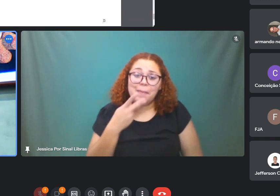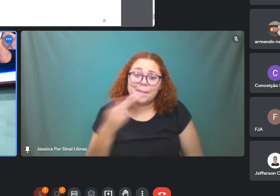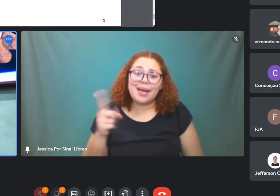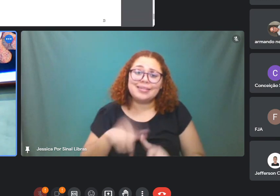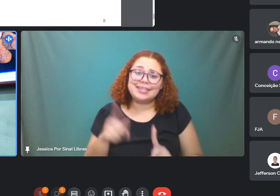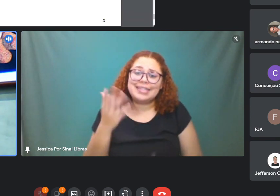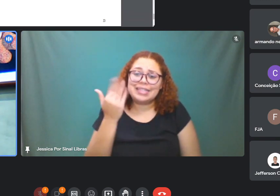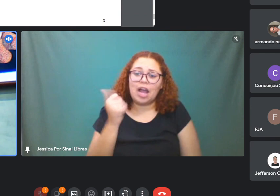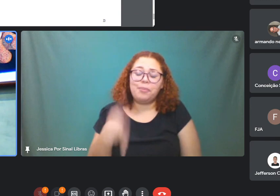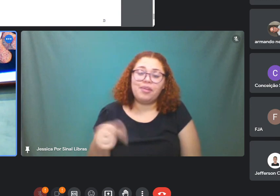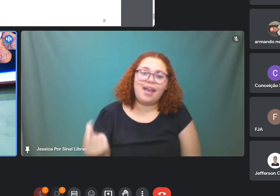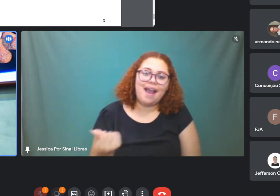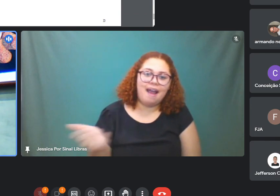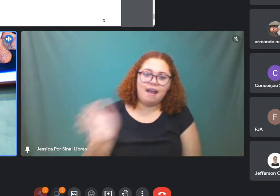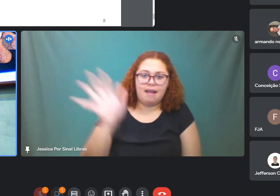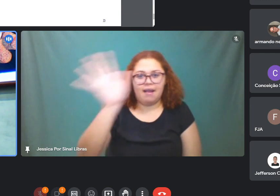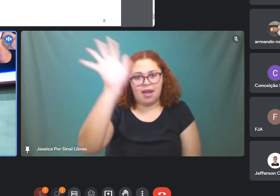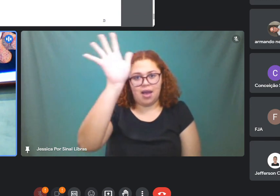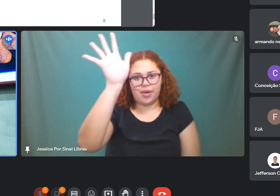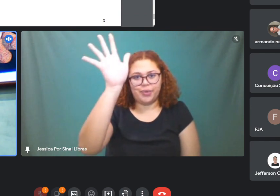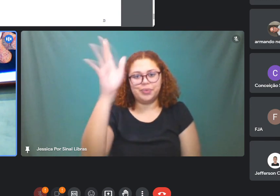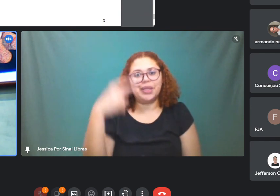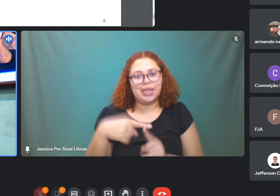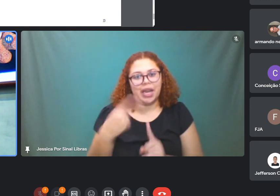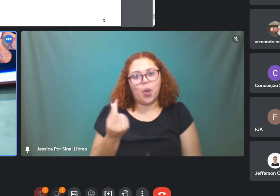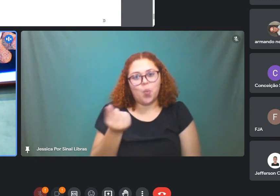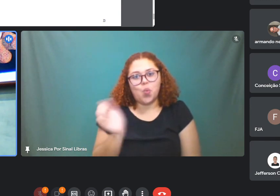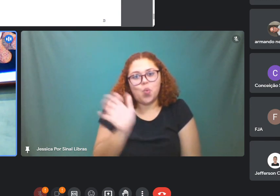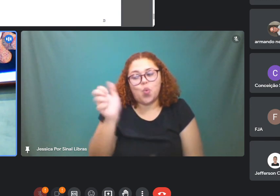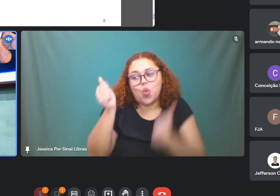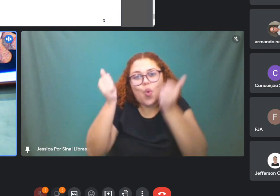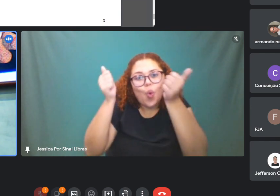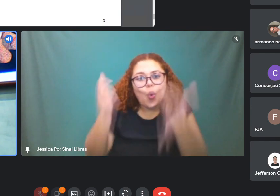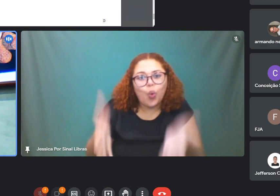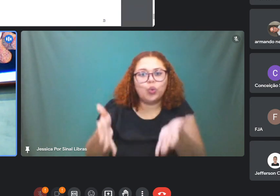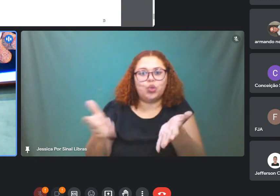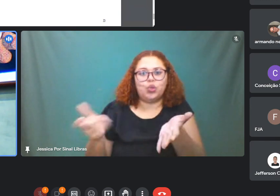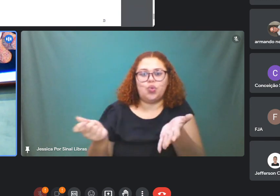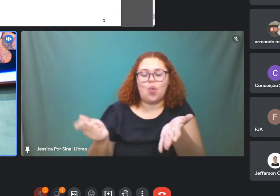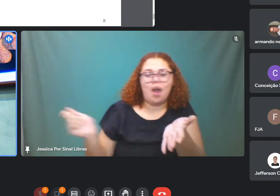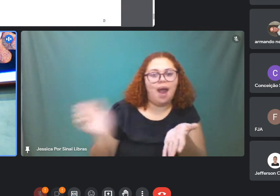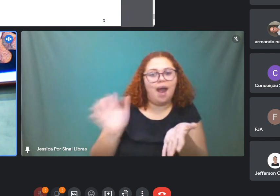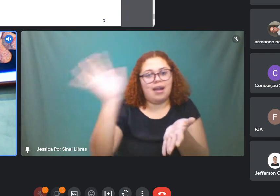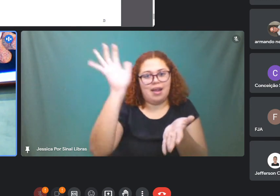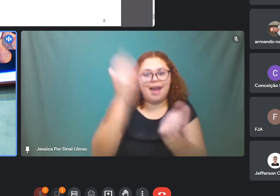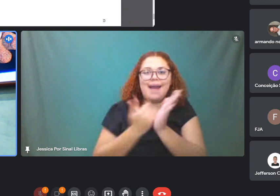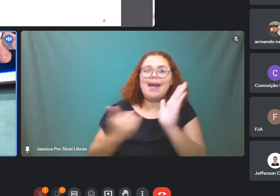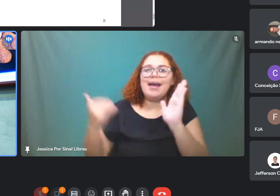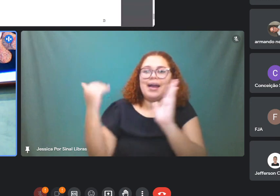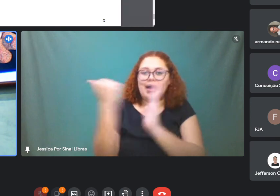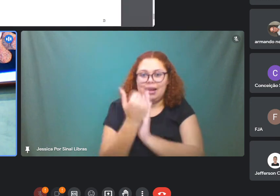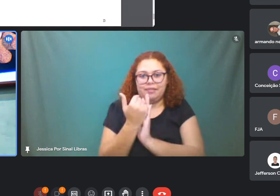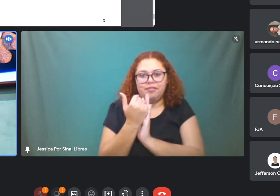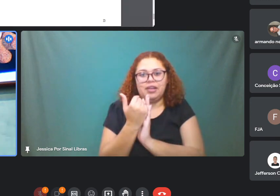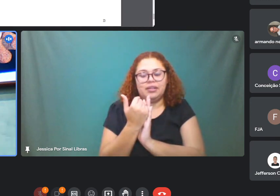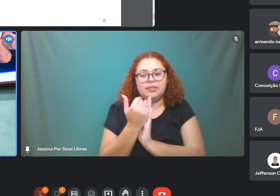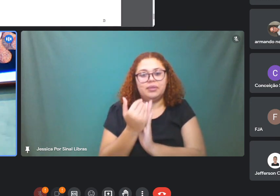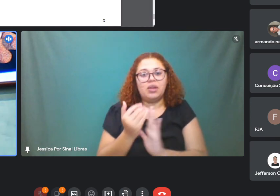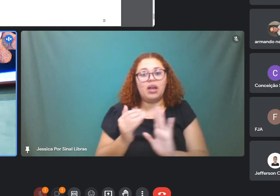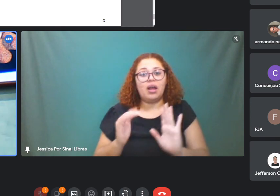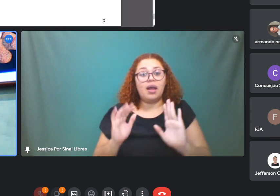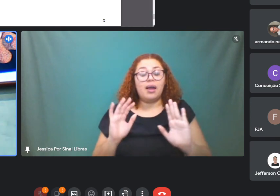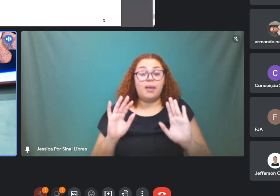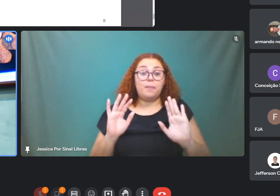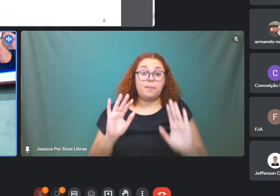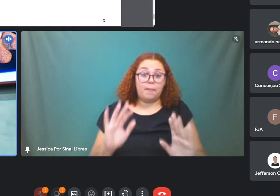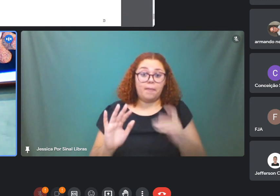elevado. Mas é importante lembrar que vocês todos têm que prever. E tu que está fazendo agora esse evento acessível em Mãe Luísa sabe mais do que